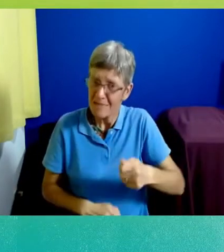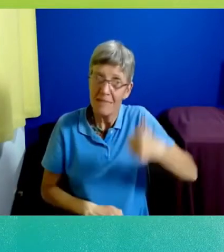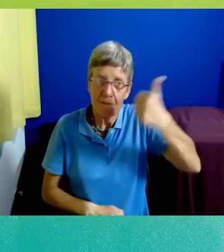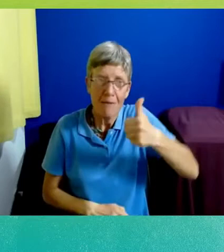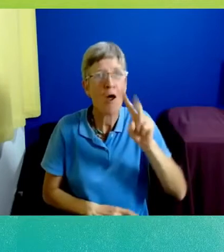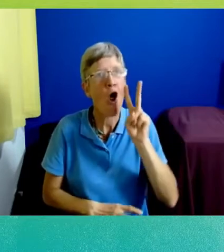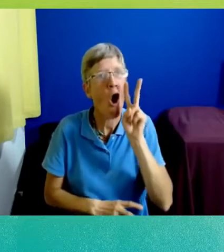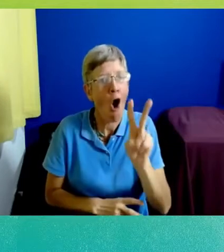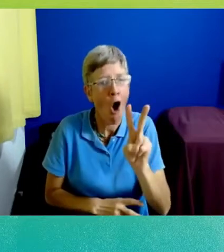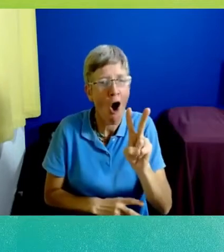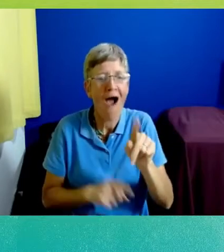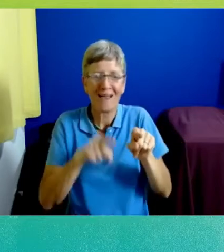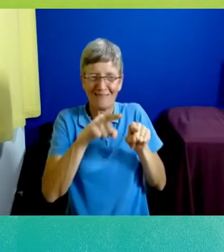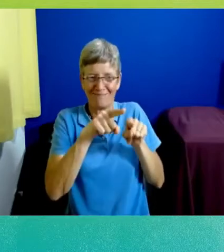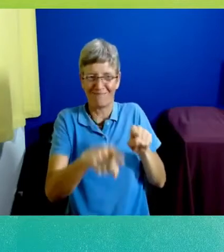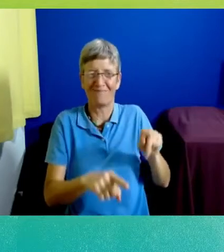tá?